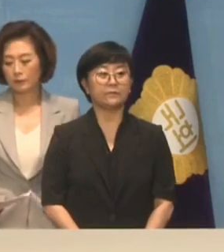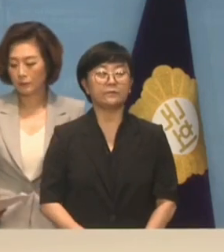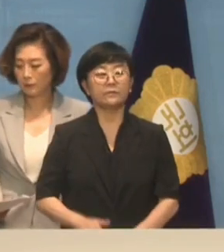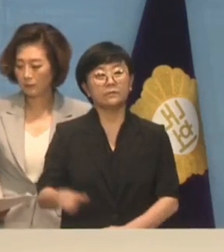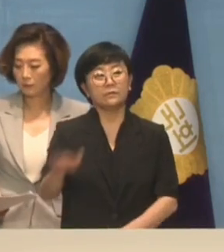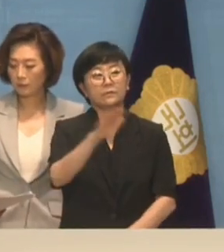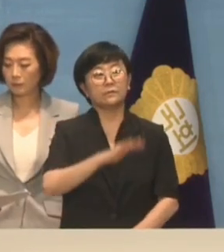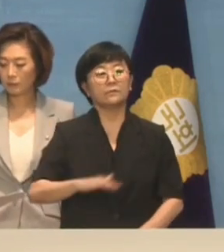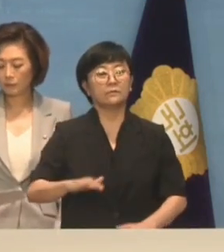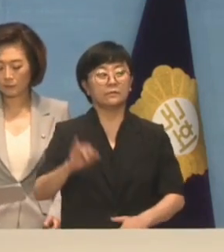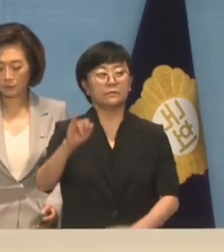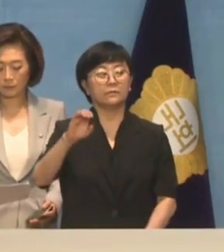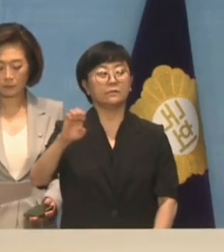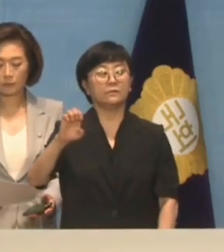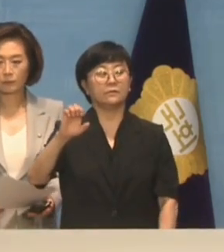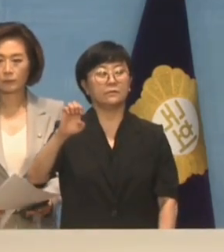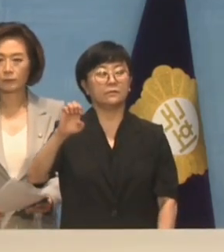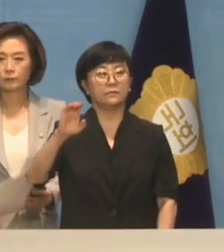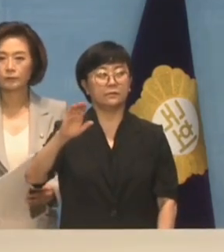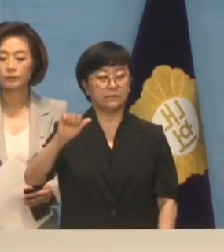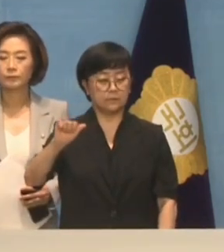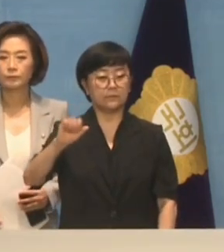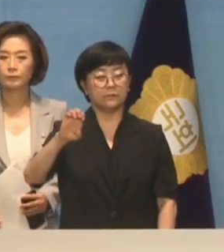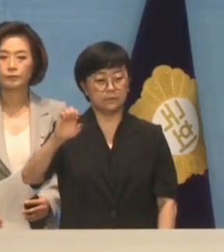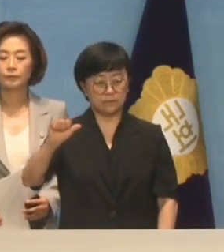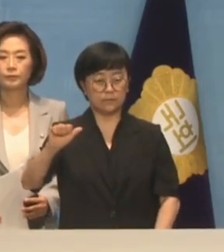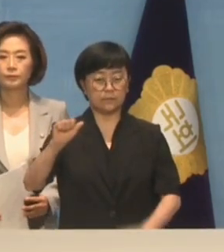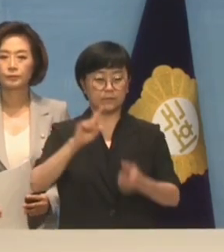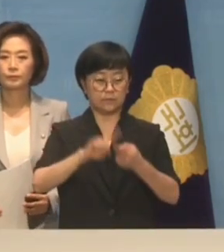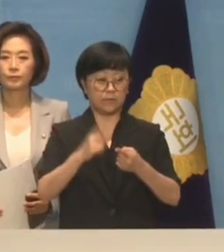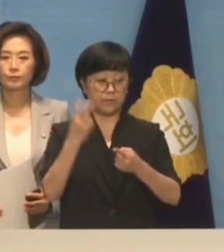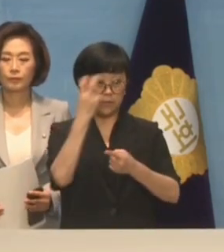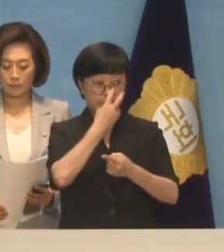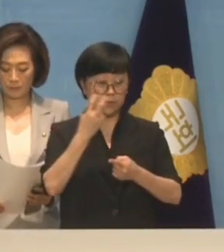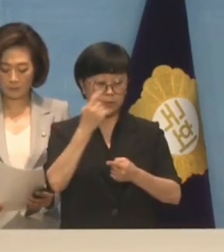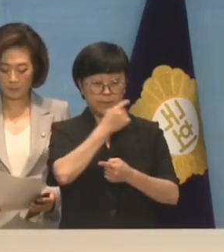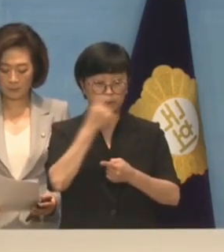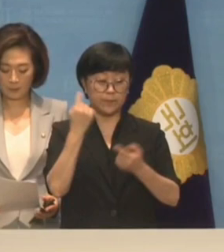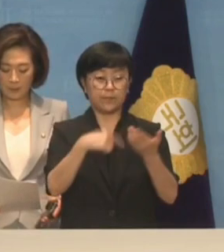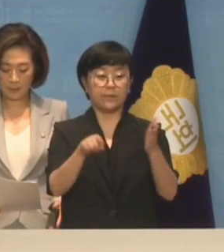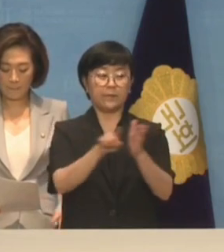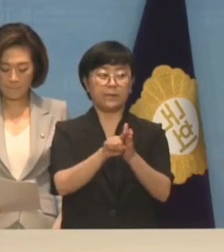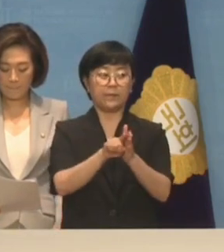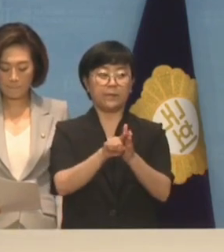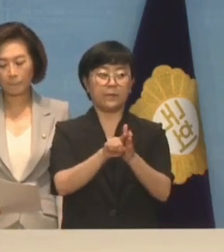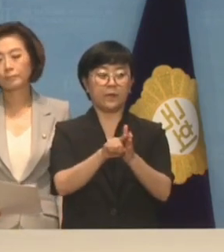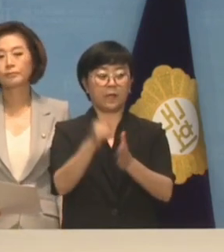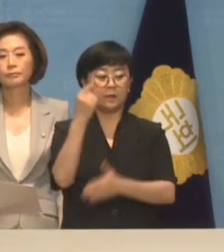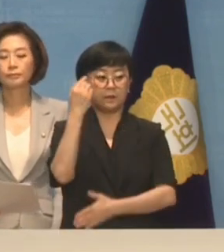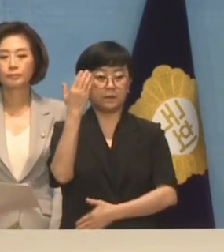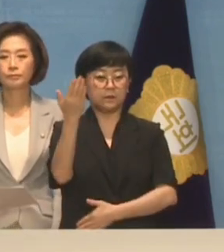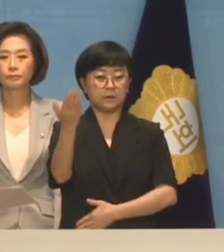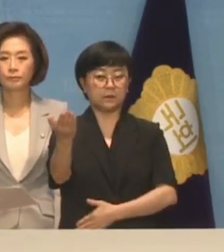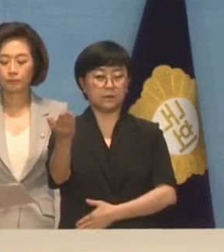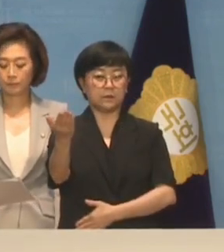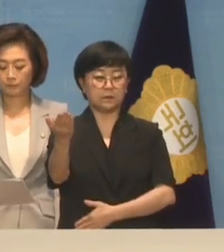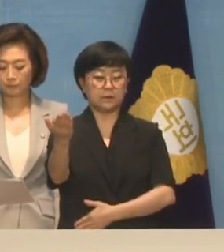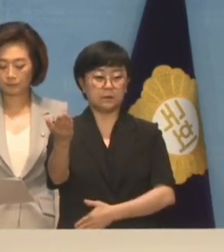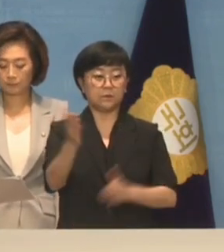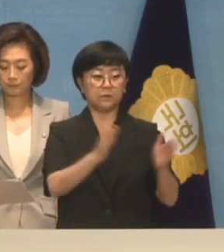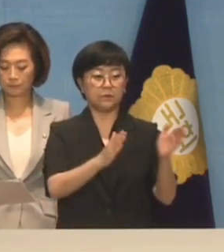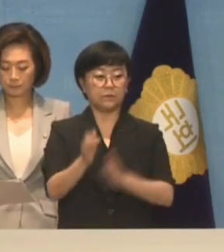네. 저희가 IAEA에 대해서 검증 관련한 질의를 하려고